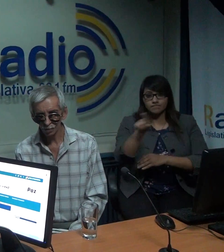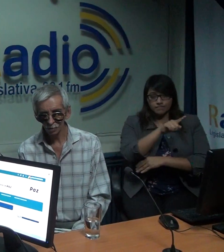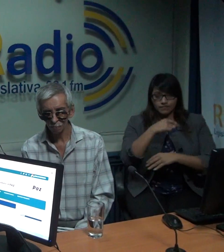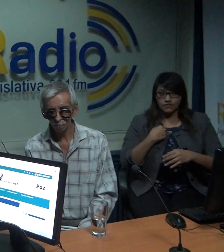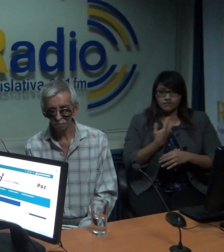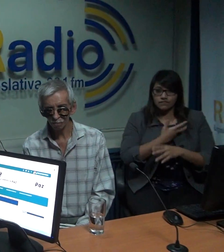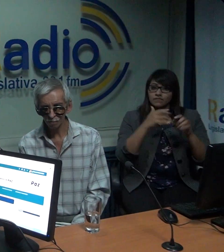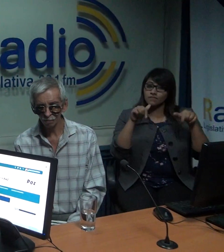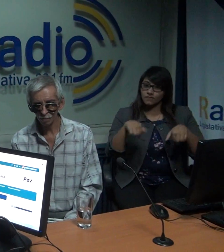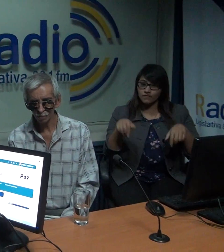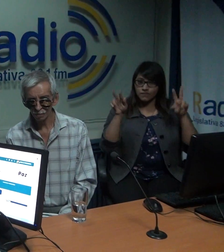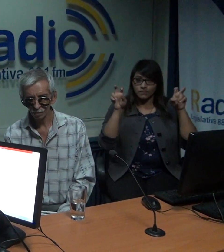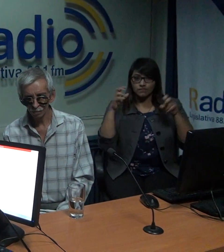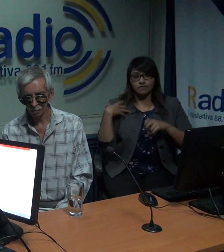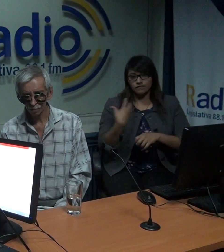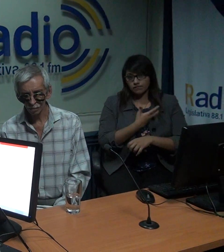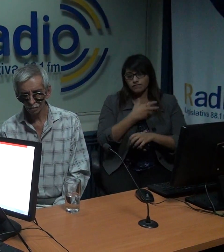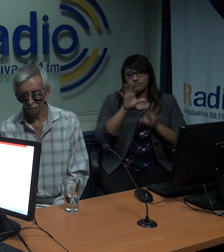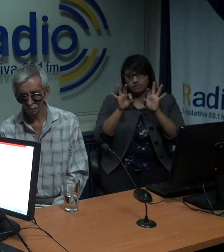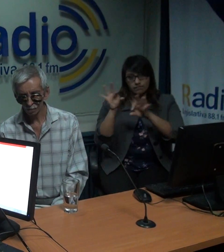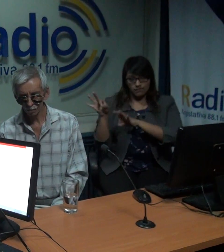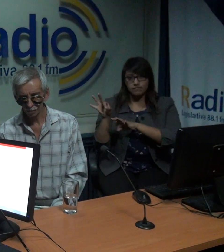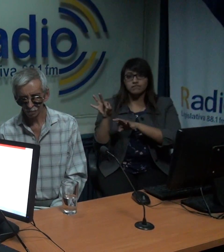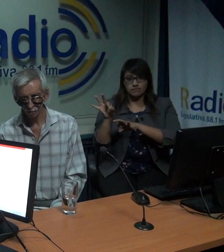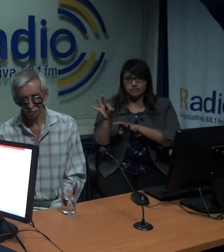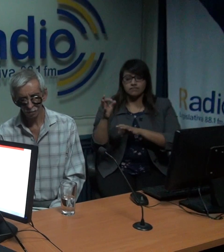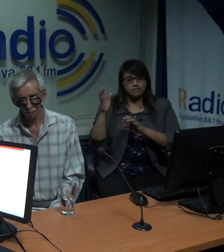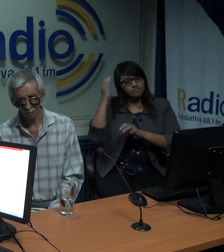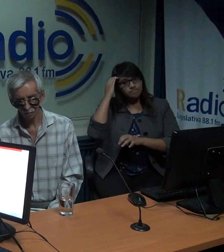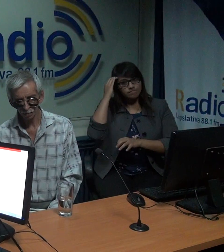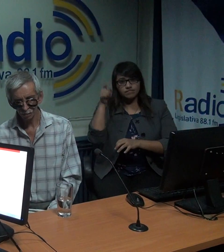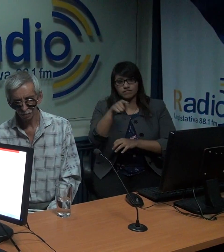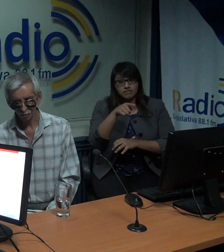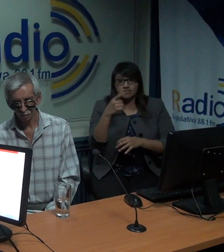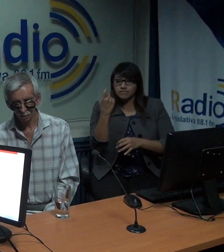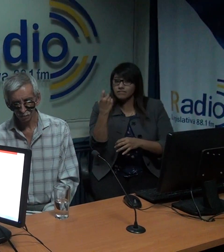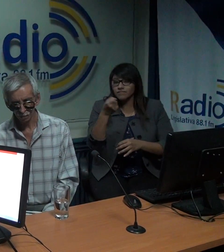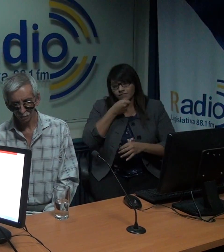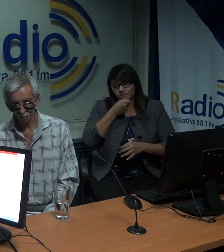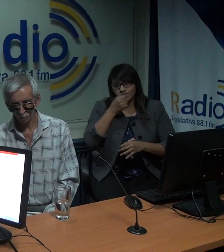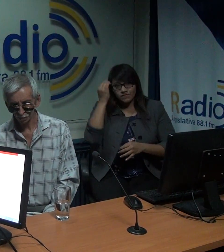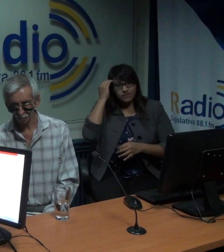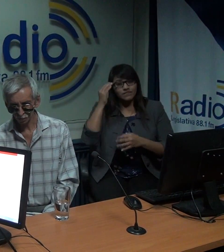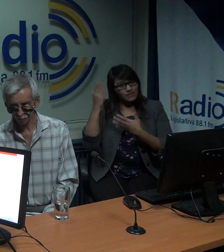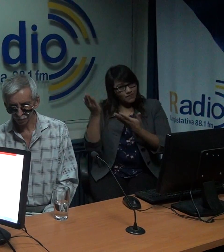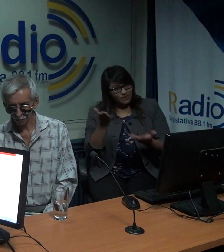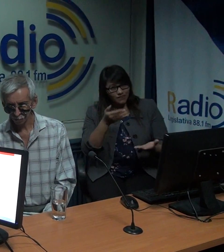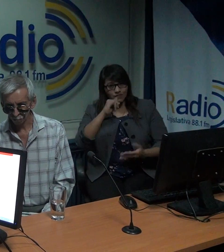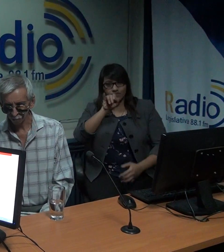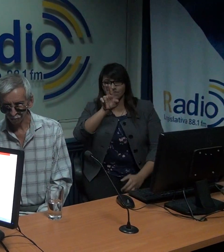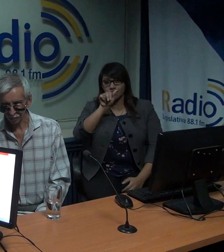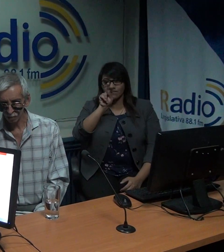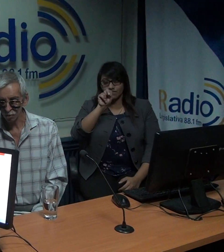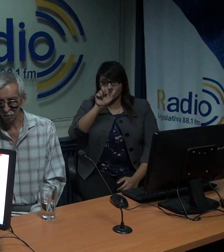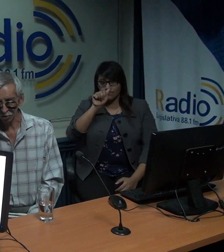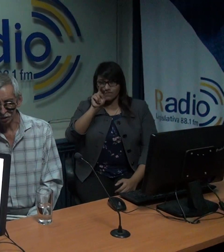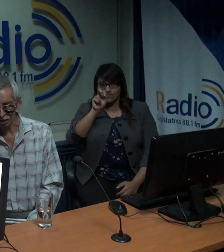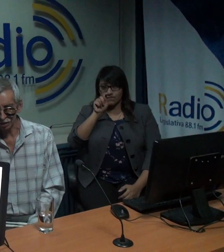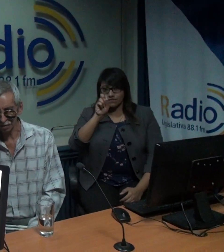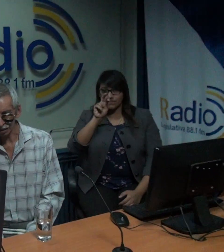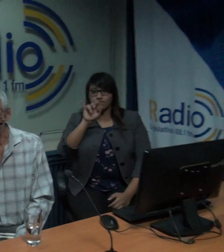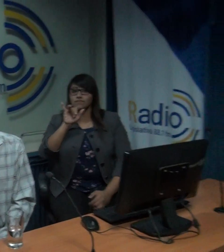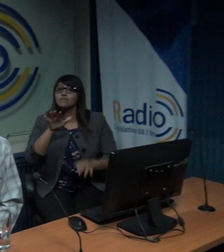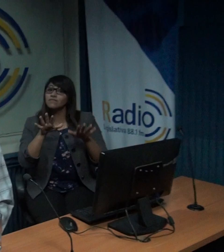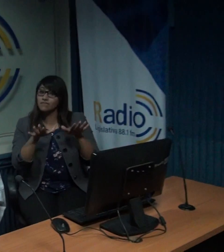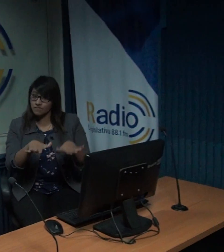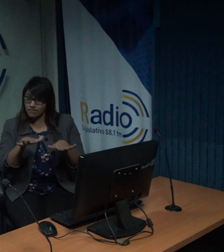sobre esta temática y vamos a conocer algunos detalles que tal vez usted no conocía. Le damos la bienvenida a Juan Antonio. Muchas gracias por acompañarnos. Muy buenos